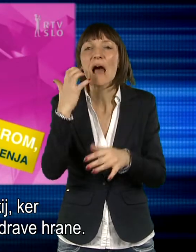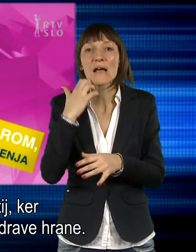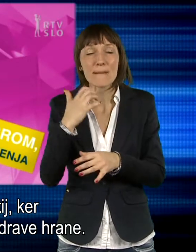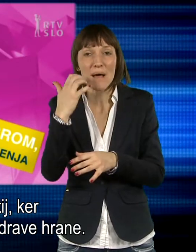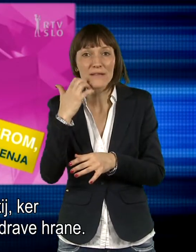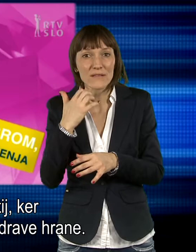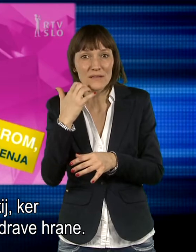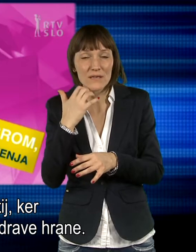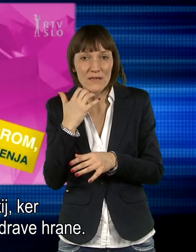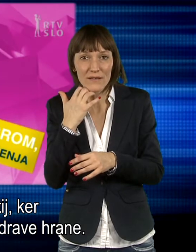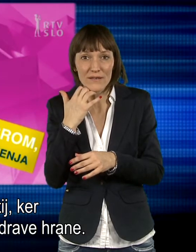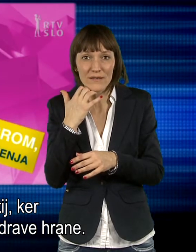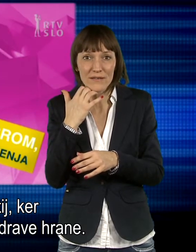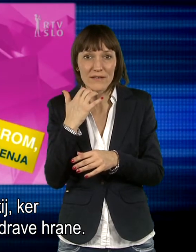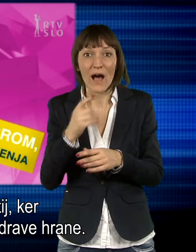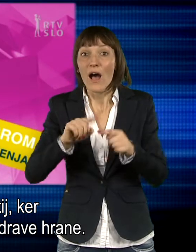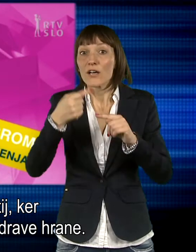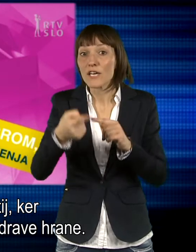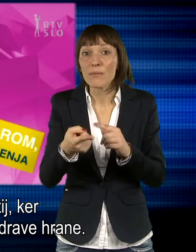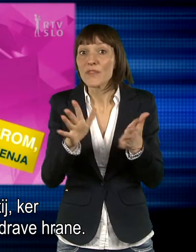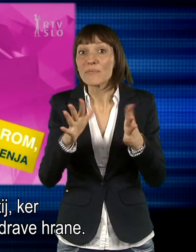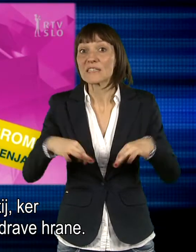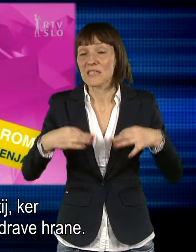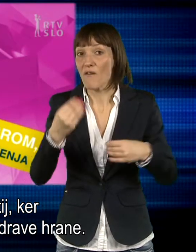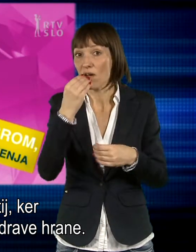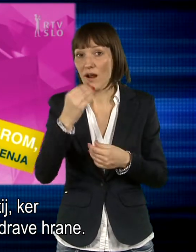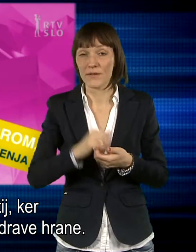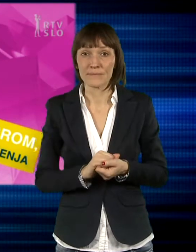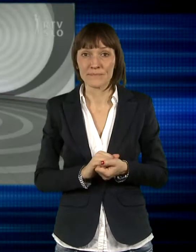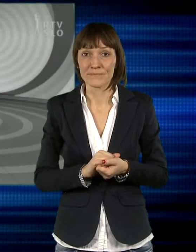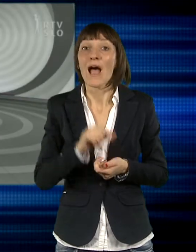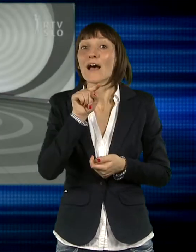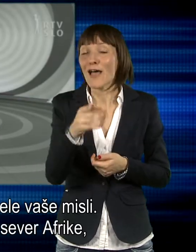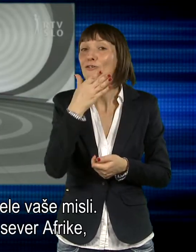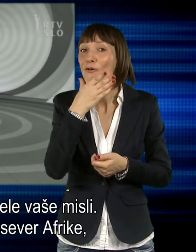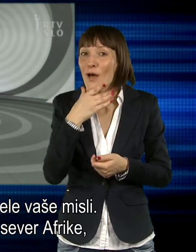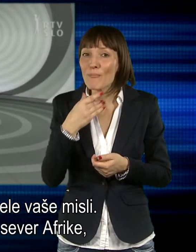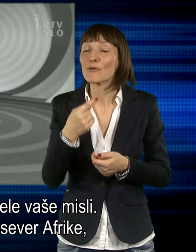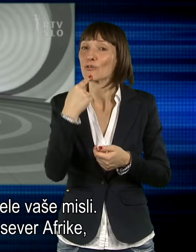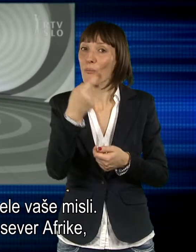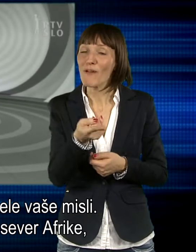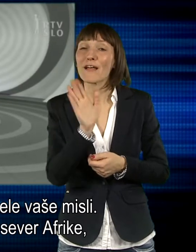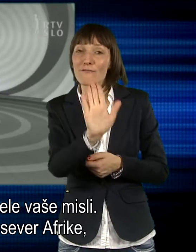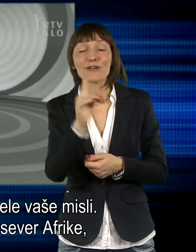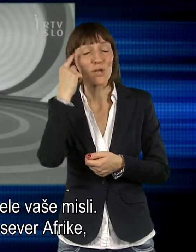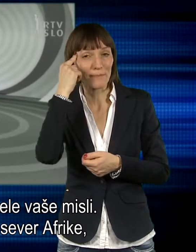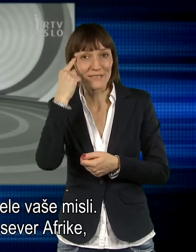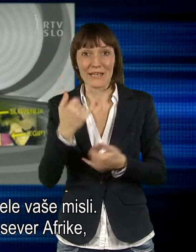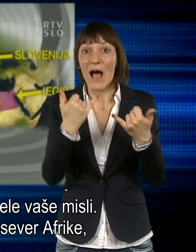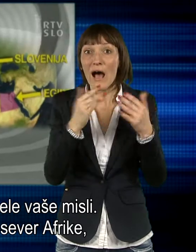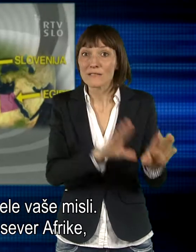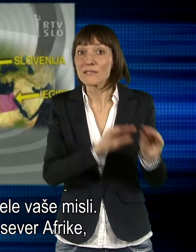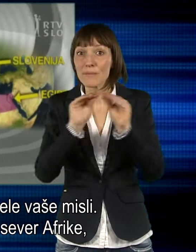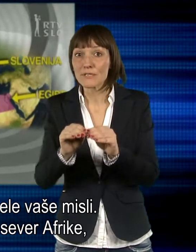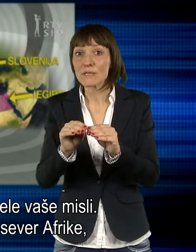manjših kmetij, ker zatem ni več toliko zdrave hrane. Takole lepo so zagrmele vaše misli.